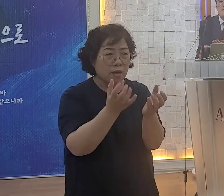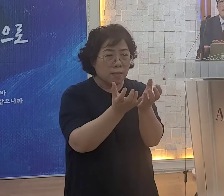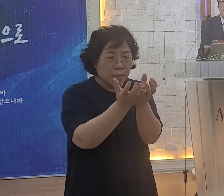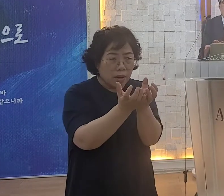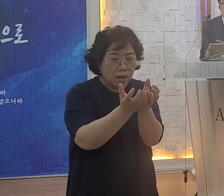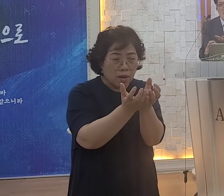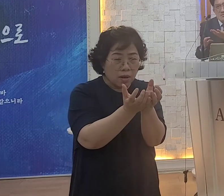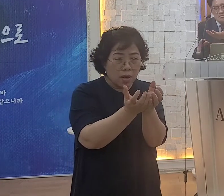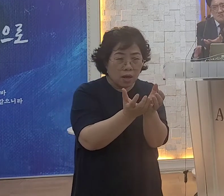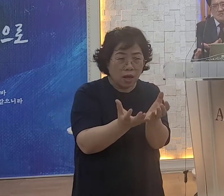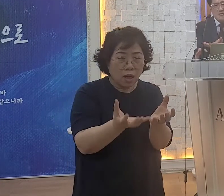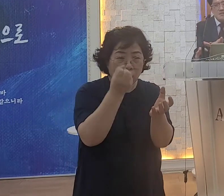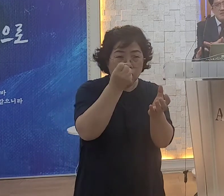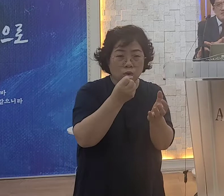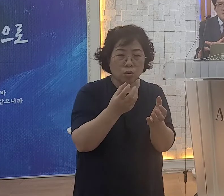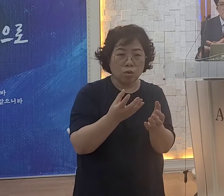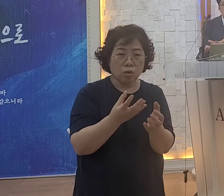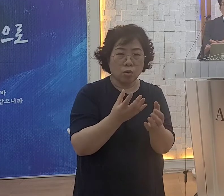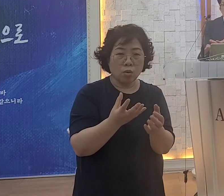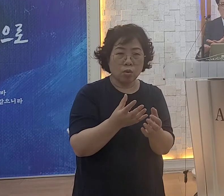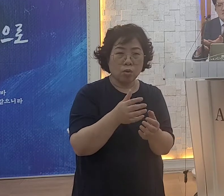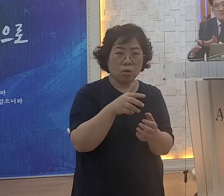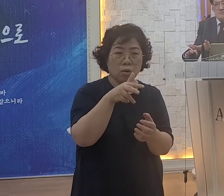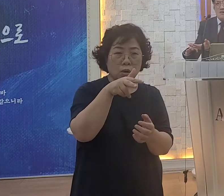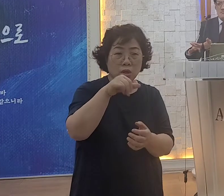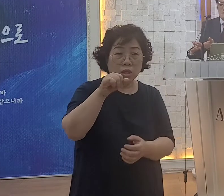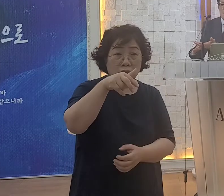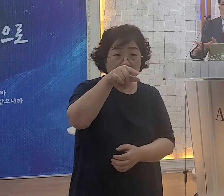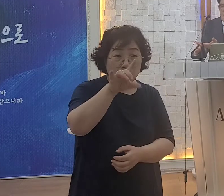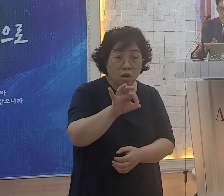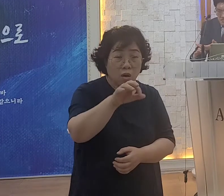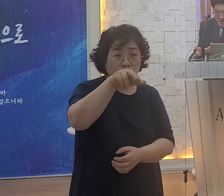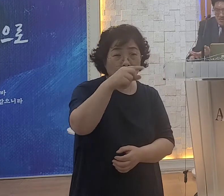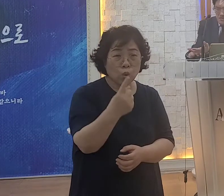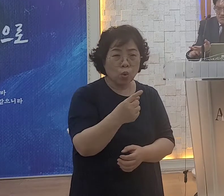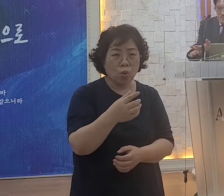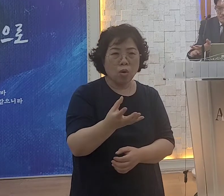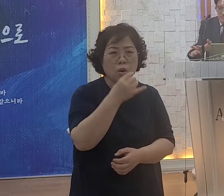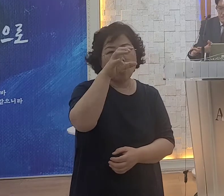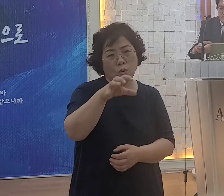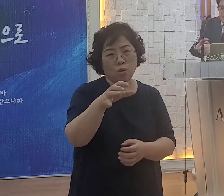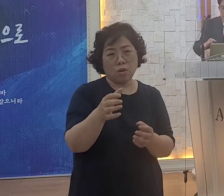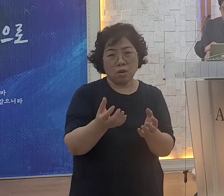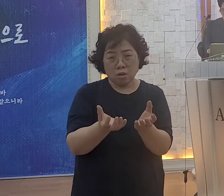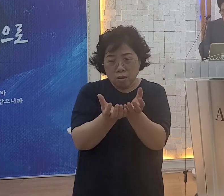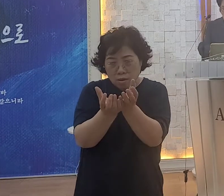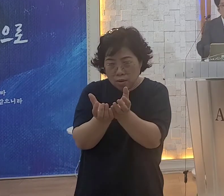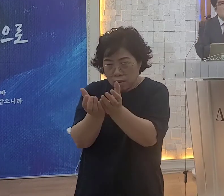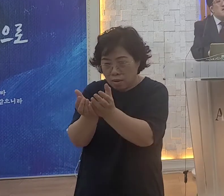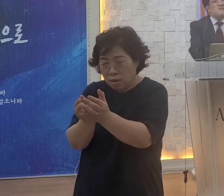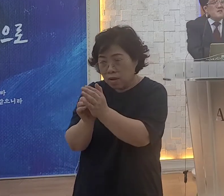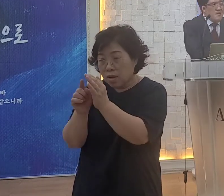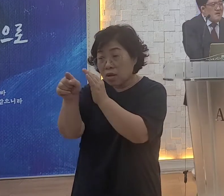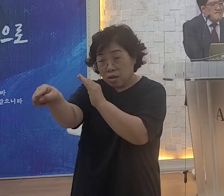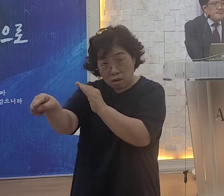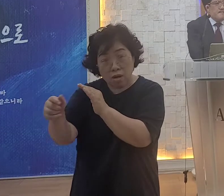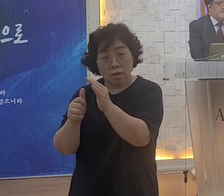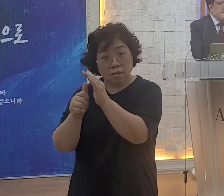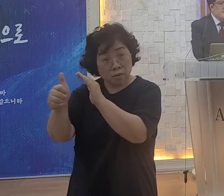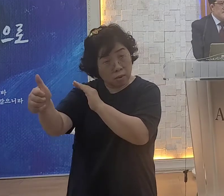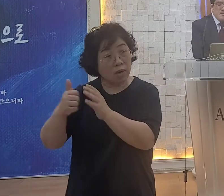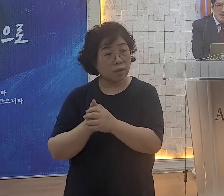들고 성소를 지나서 지성소 안으로 들어가게 됩니다. 여러분, 들어갈